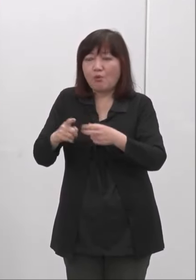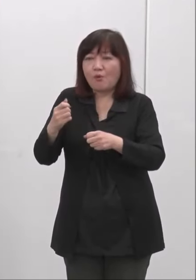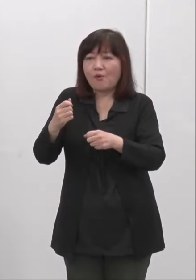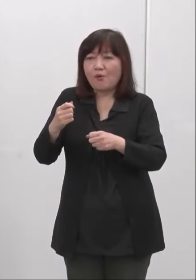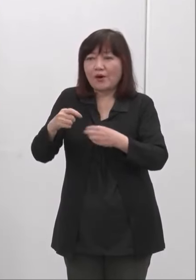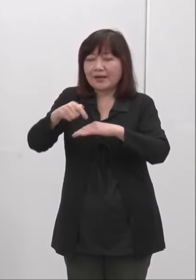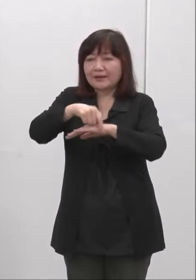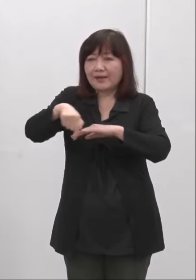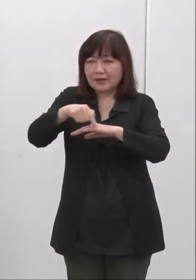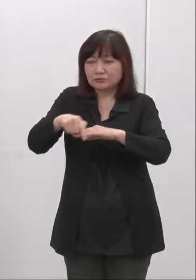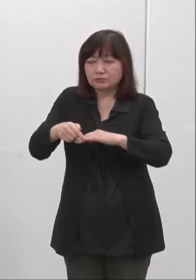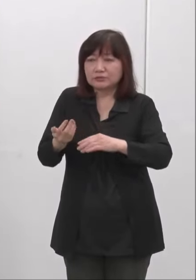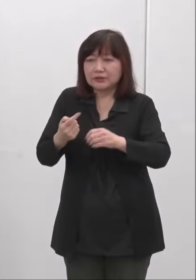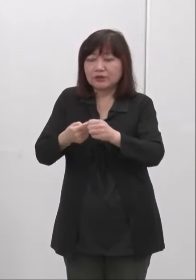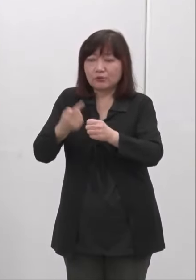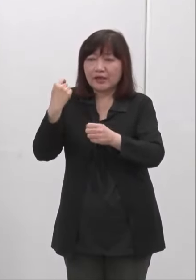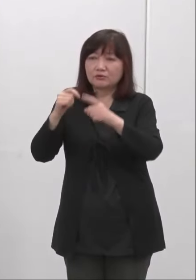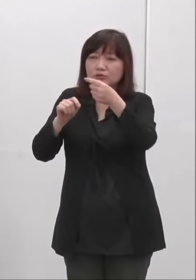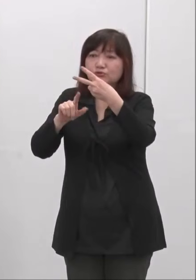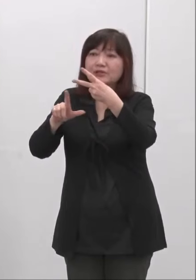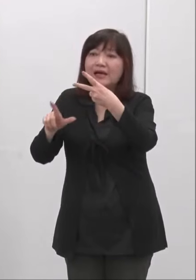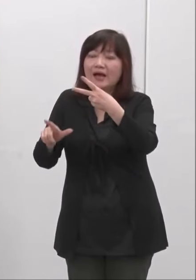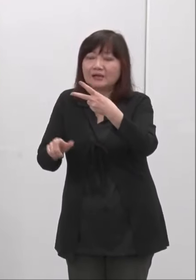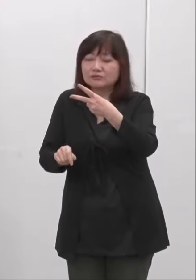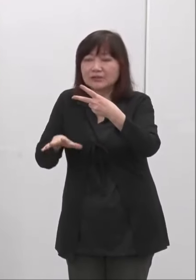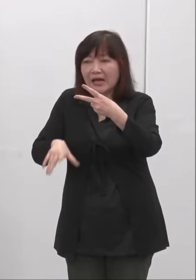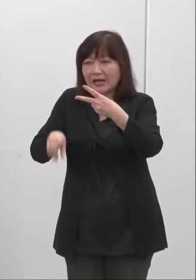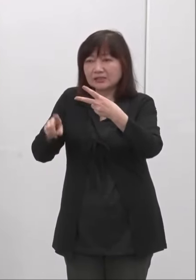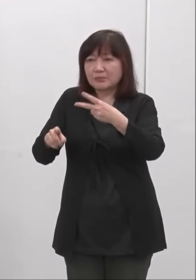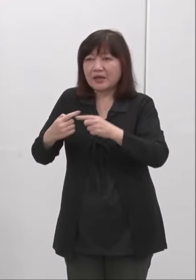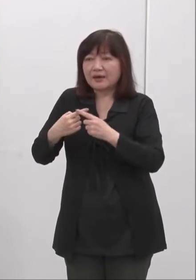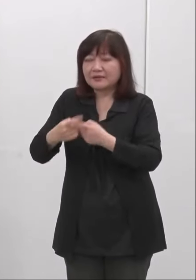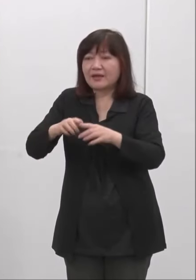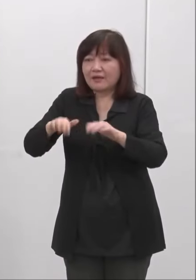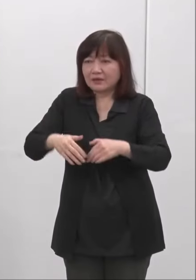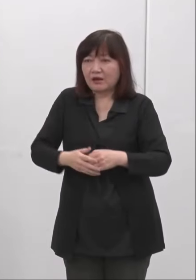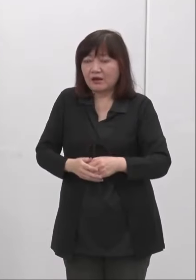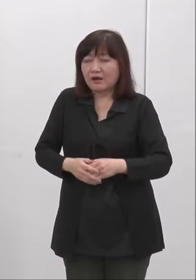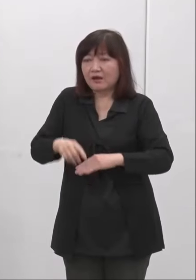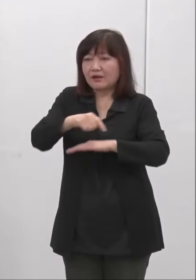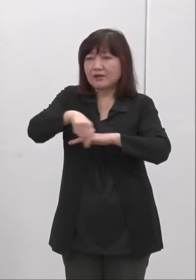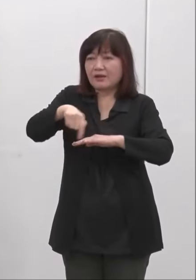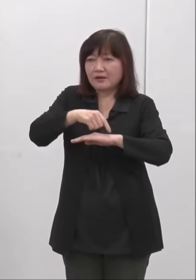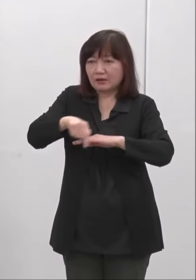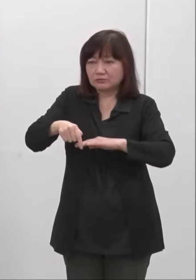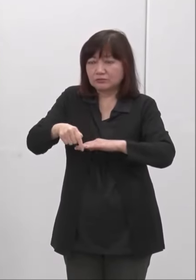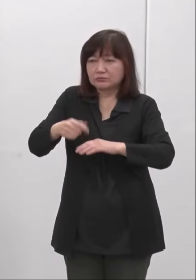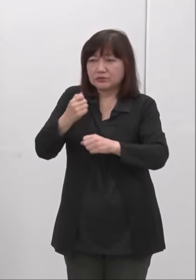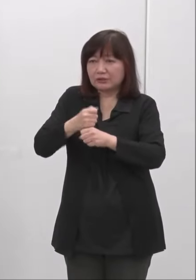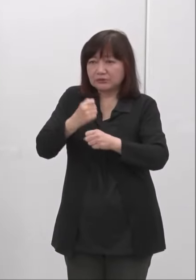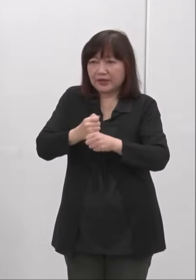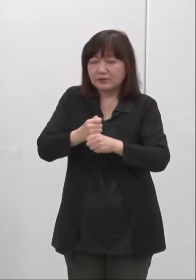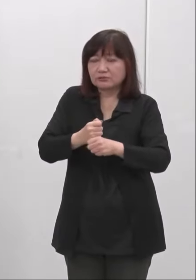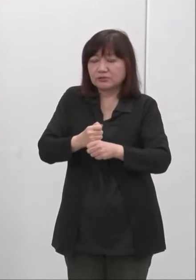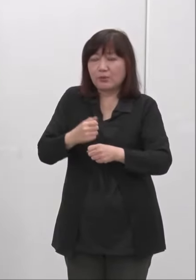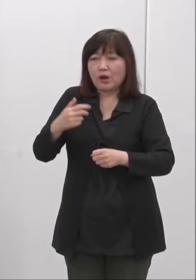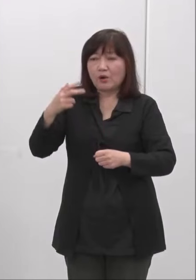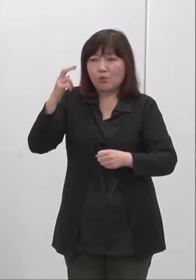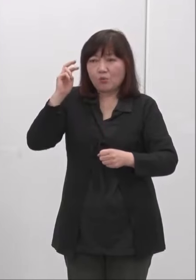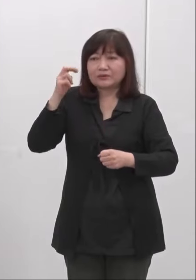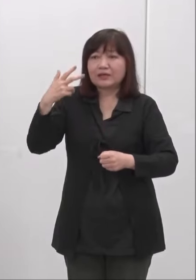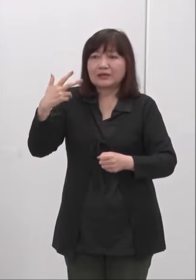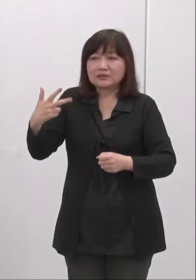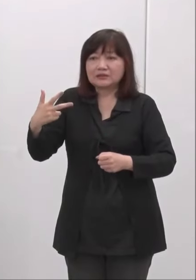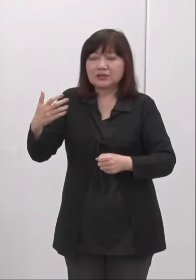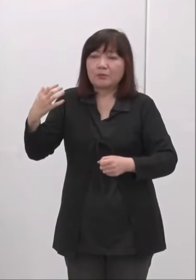12月に初版が出たと思います。で、その計画策定にあたっては、市からも担当